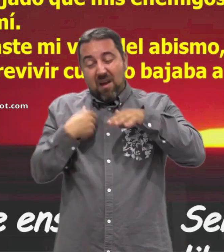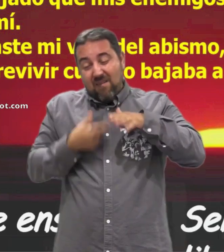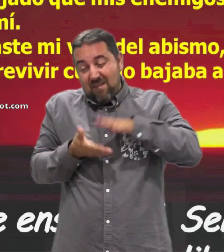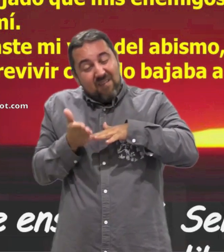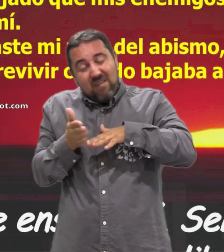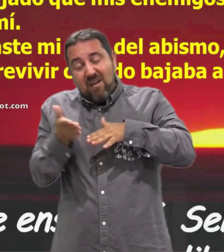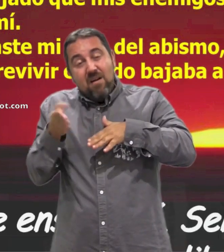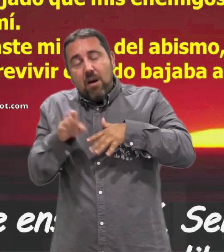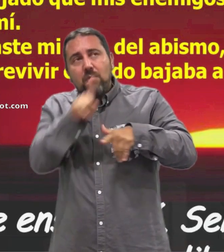la fosa.